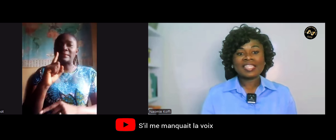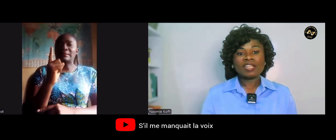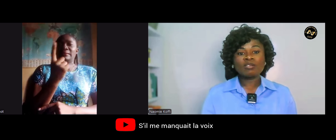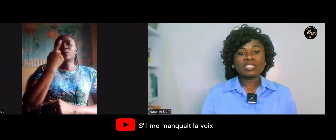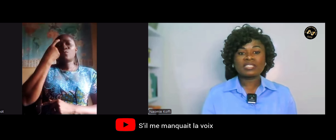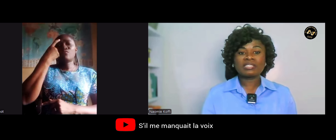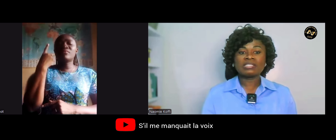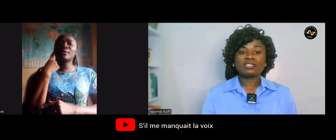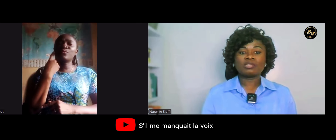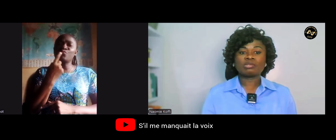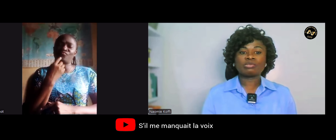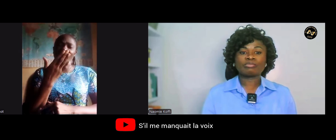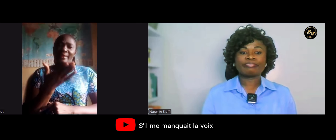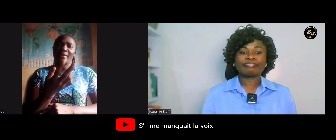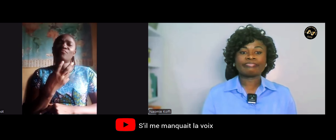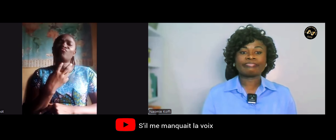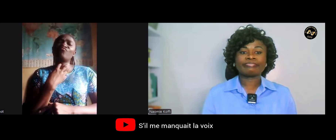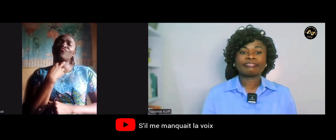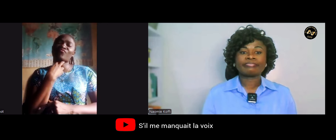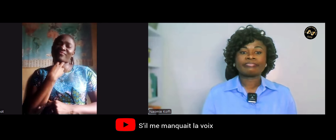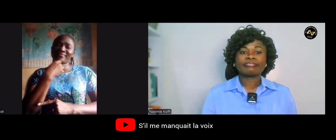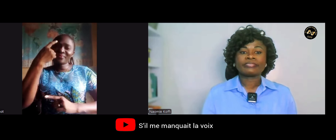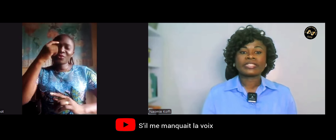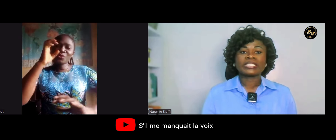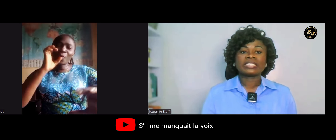et la langue des signes,